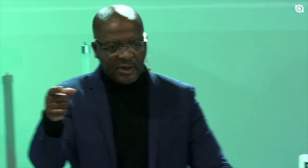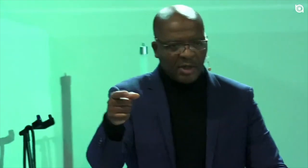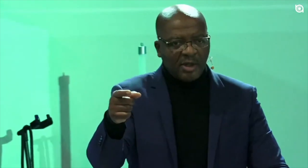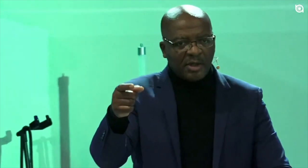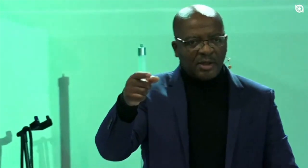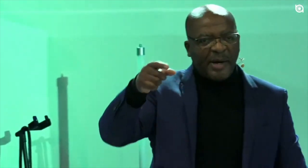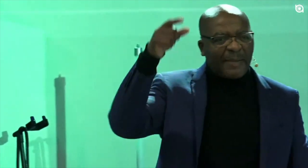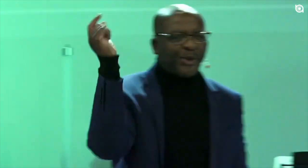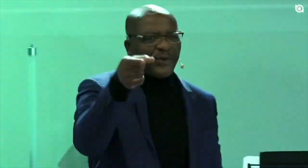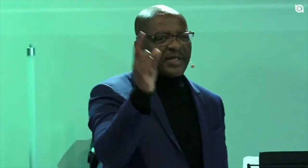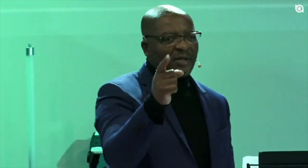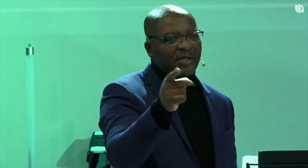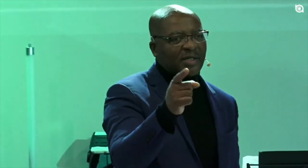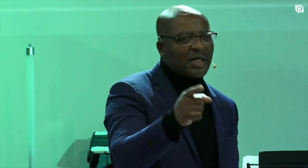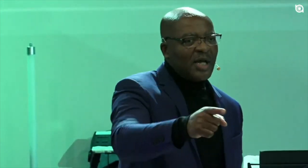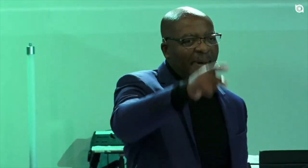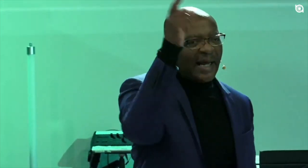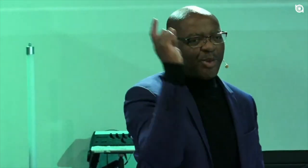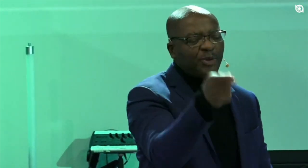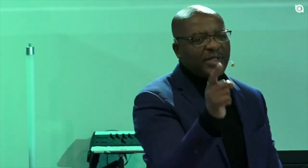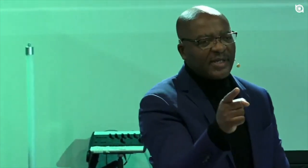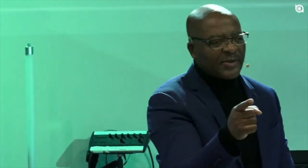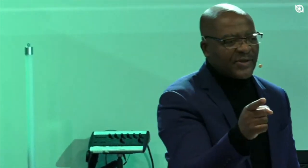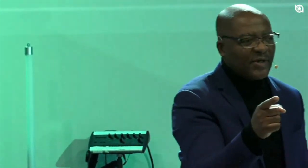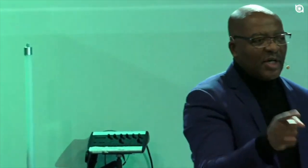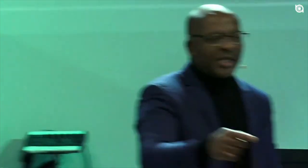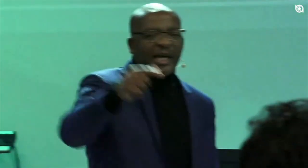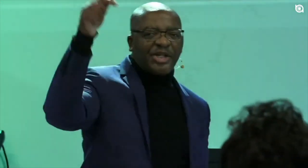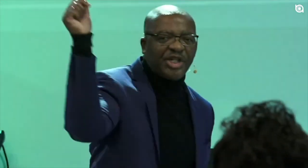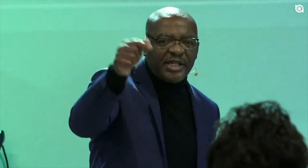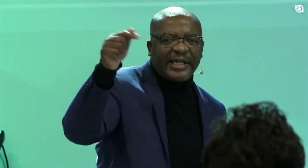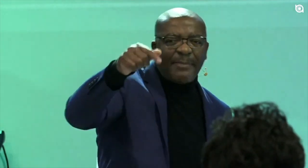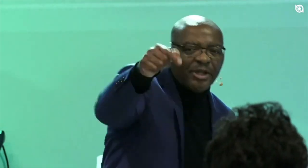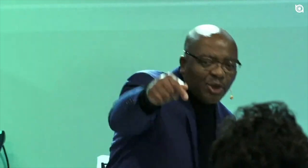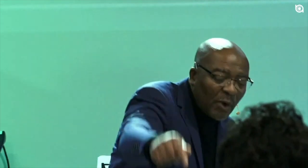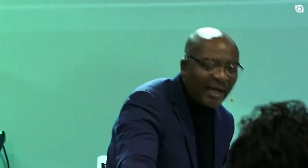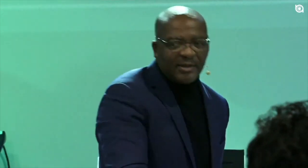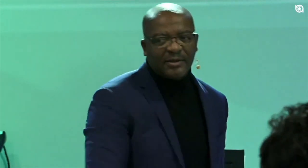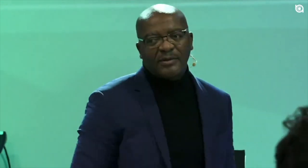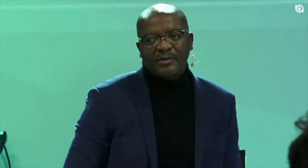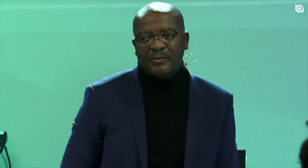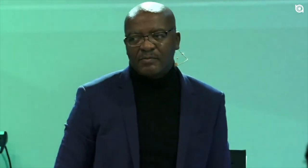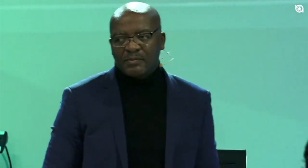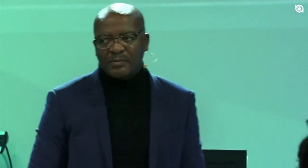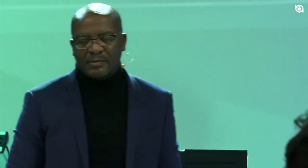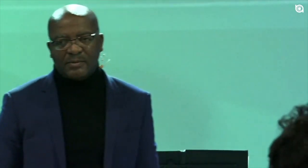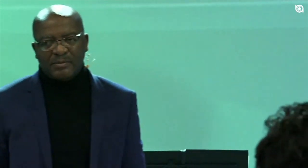puissance, par la puissance, par la puissance qui agit et qui habite en toi.